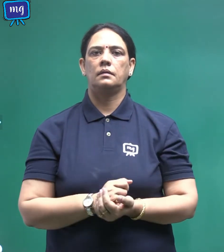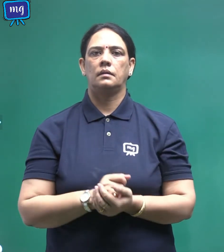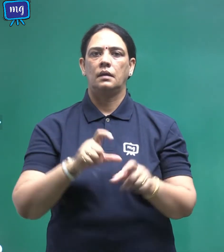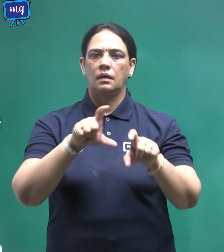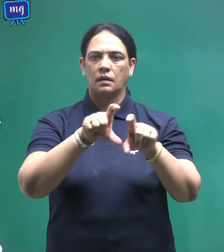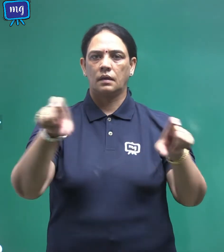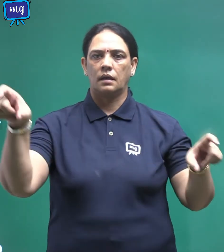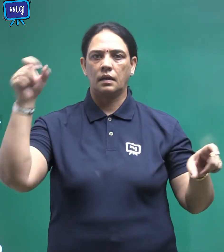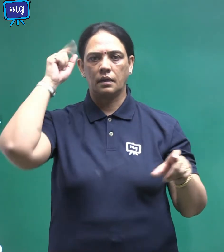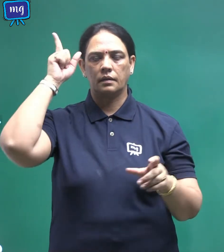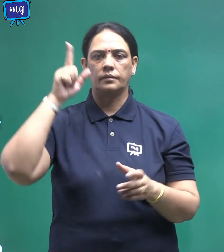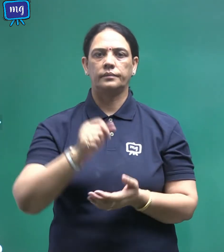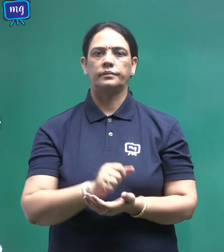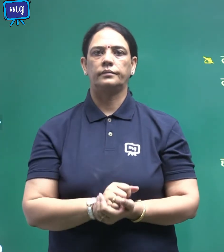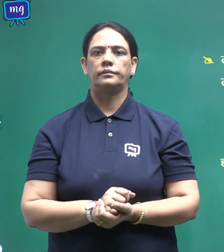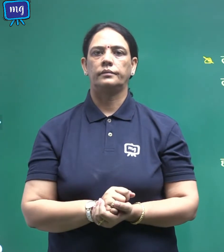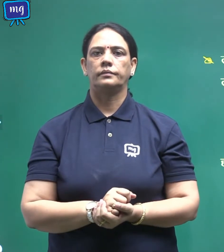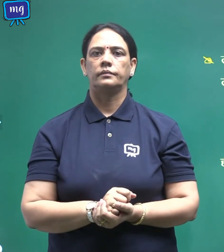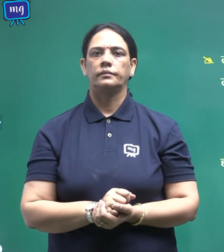समझ आ गया?